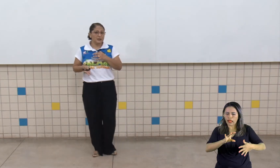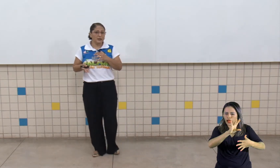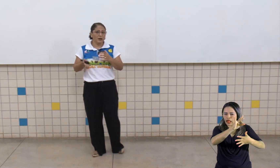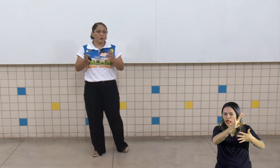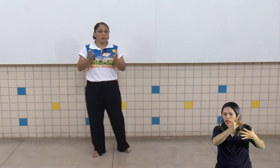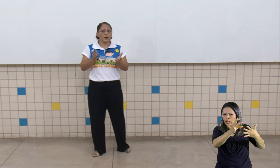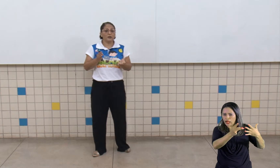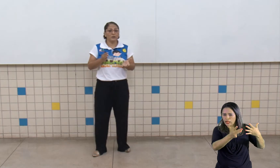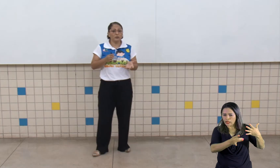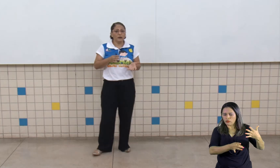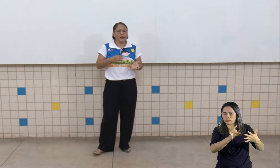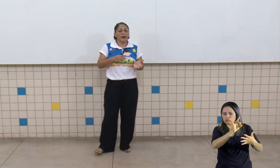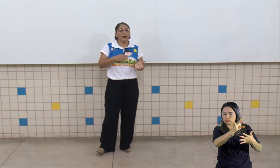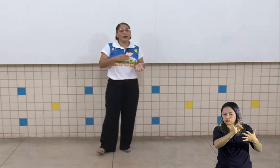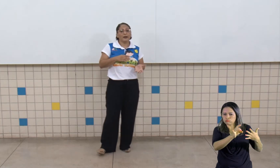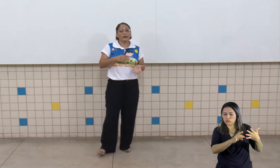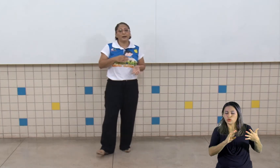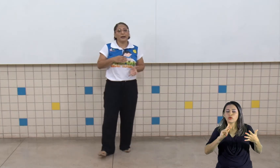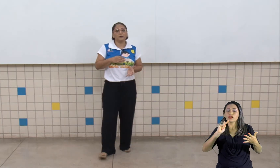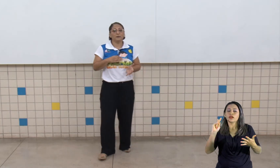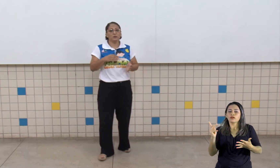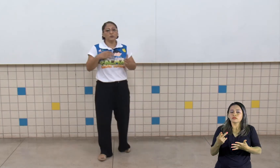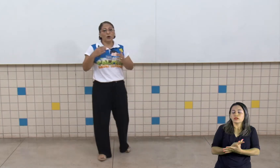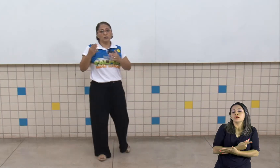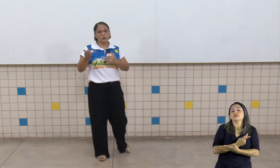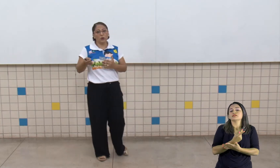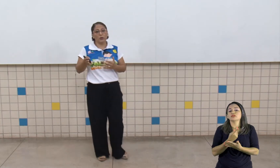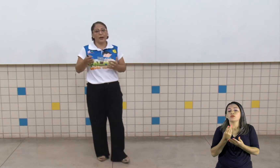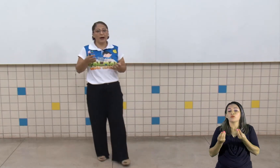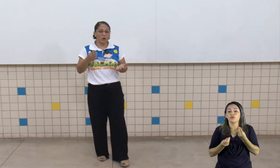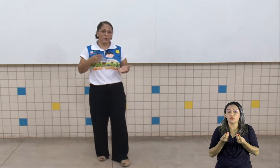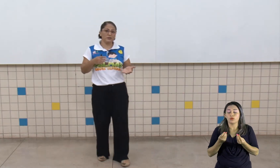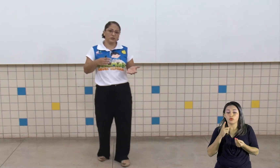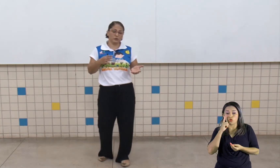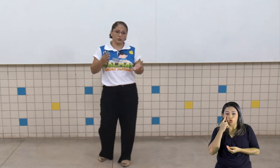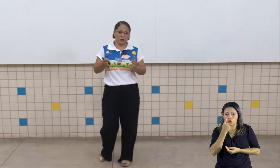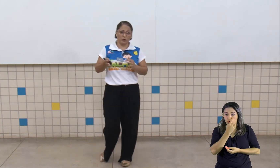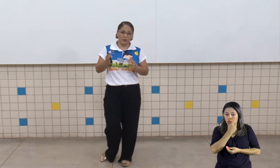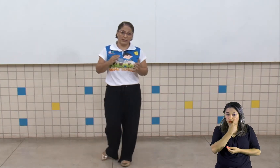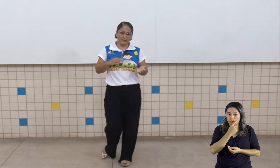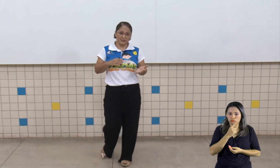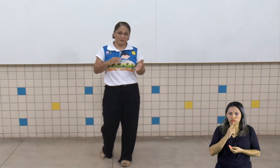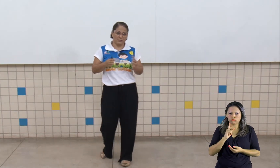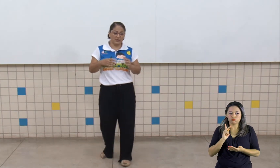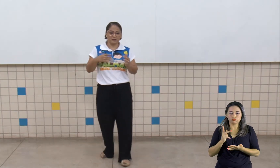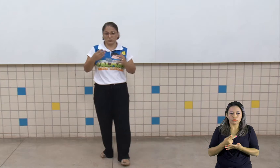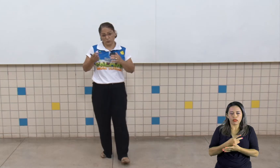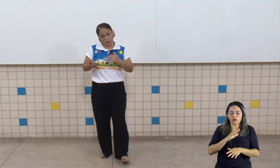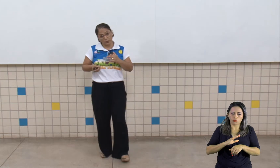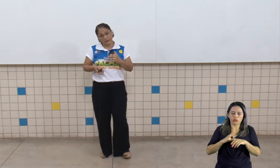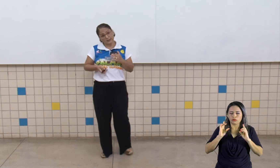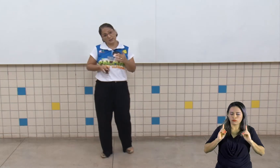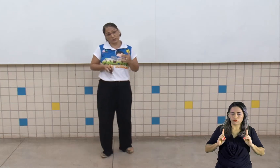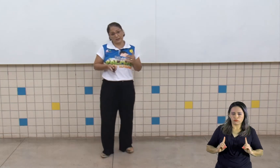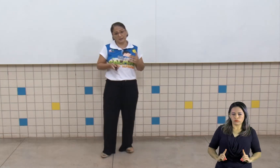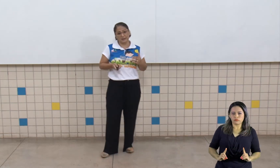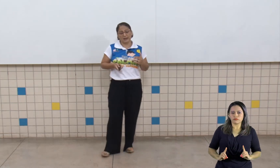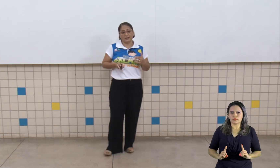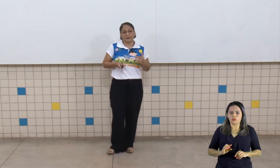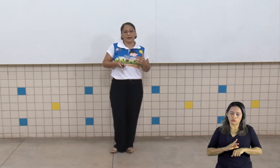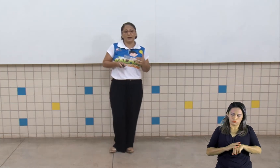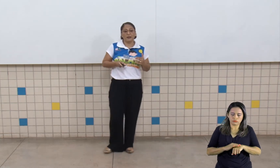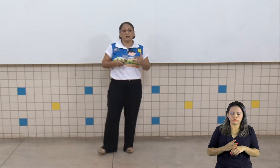acontece quando o nosso olho é acometido de alguma dessas deficiências, de alguma dessas